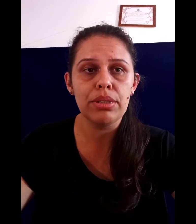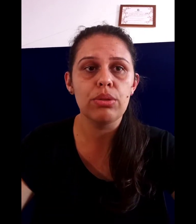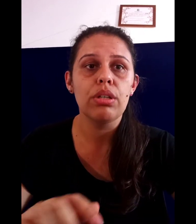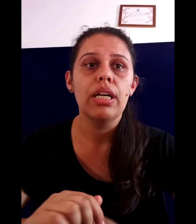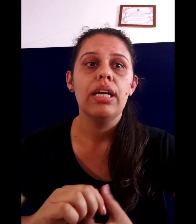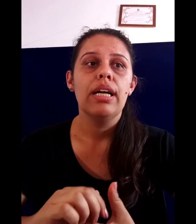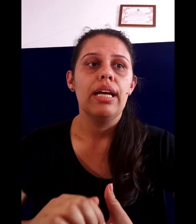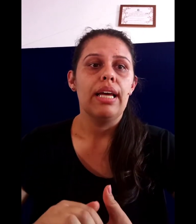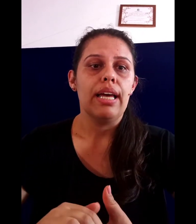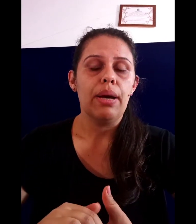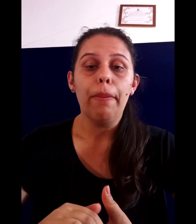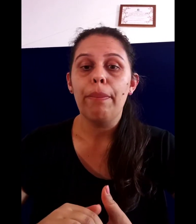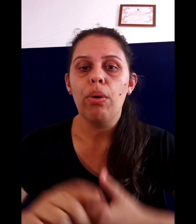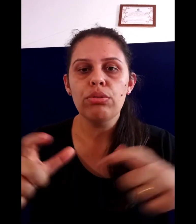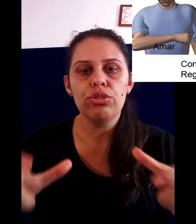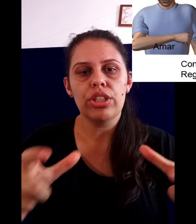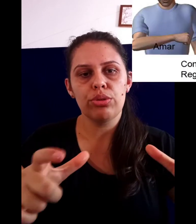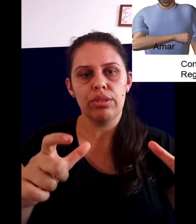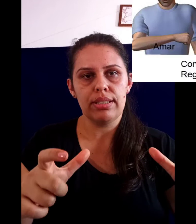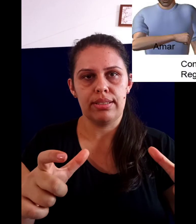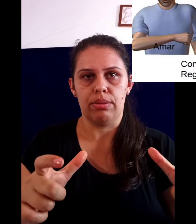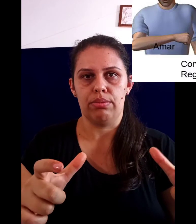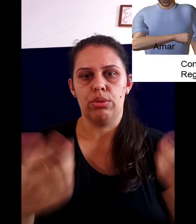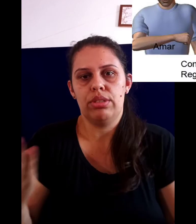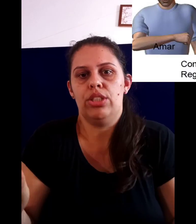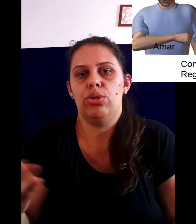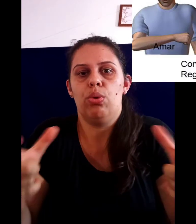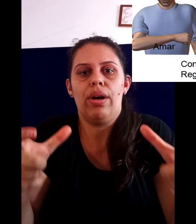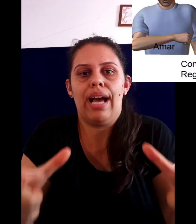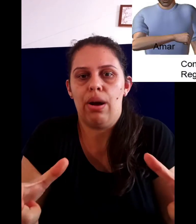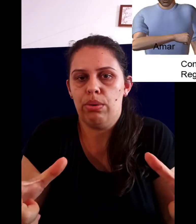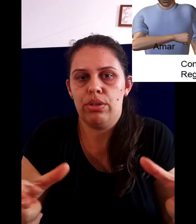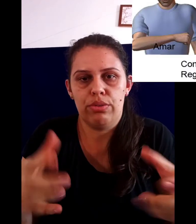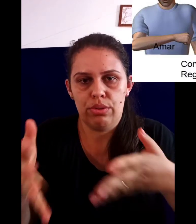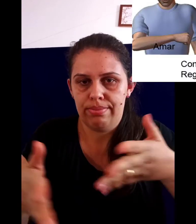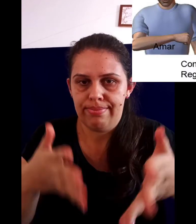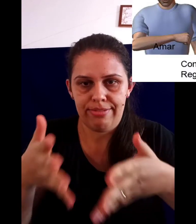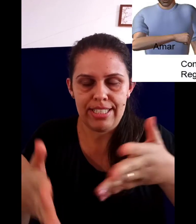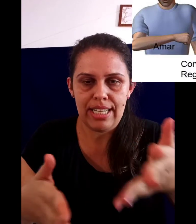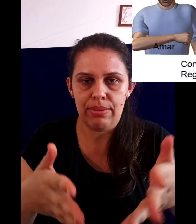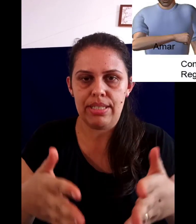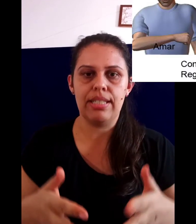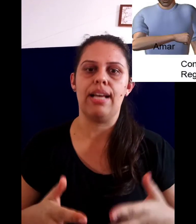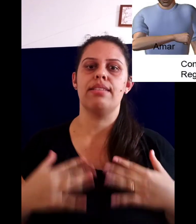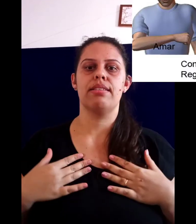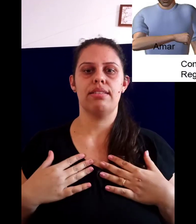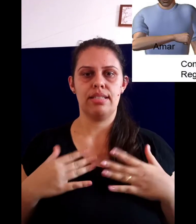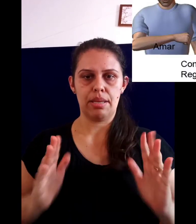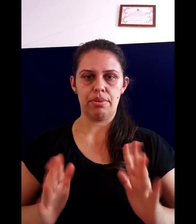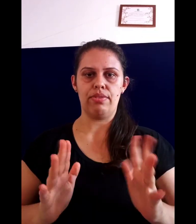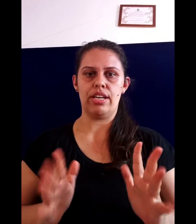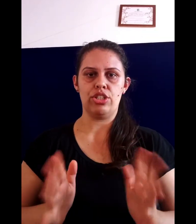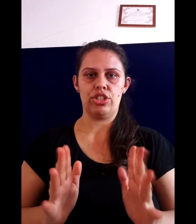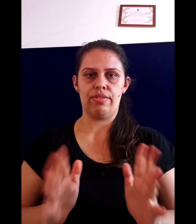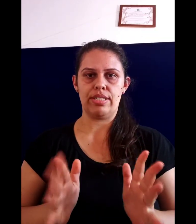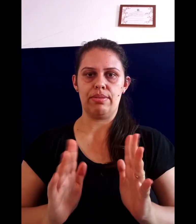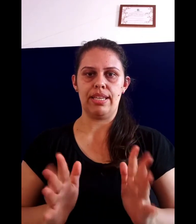parâmetro é o ponto de articulação, ou seja, o local que eu vou fazer a língua de sinais. Você sempre vê que a gente tá fazendo aqui,